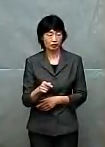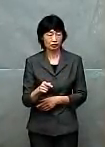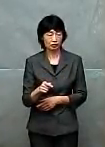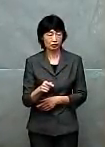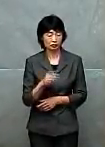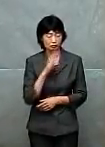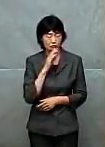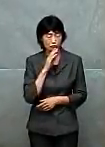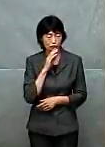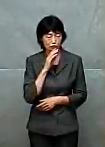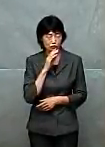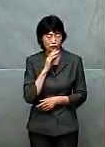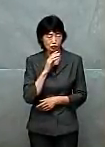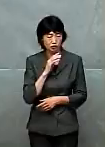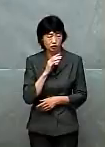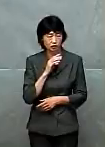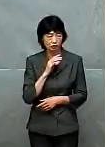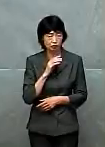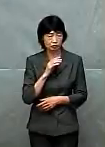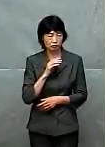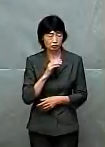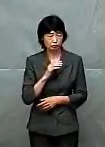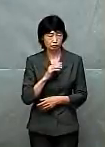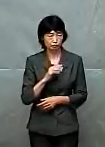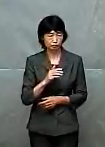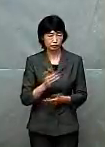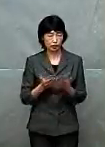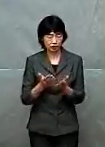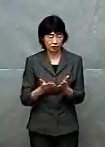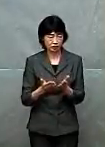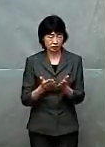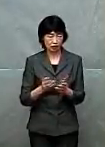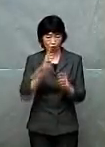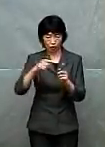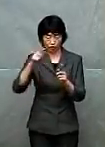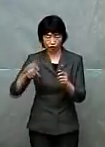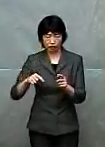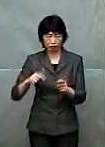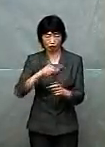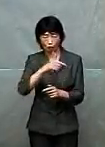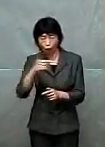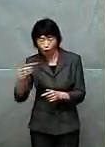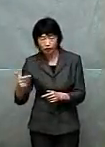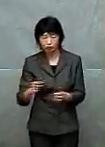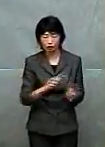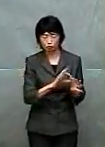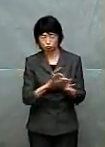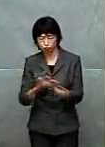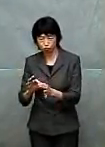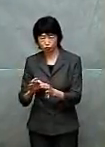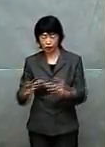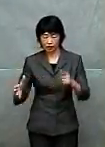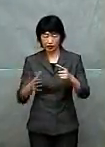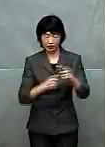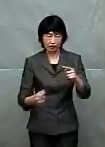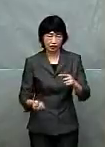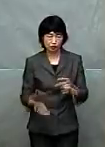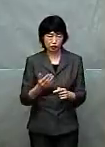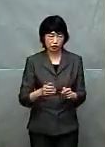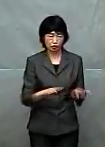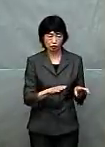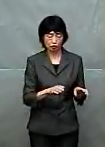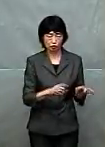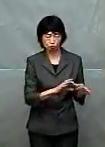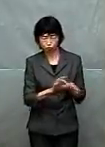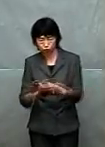大変なマグニチュードの大きいのがですね続いて起こったこととか、また1ヶ月以上続い